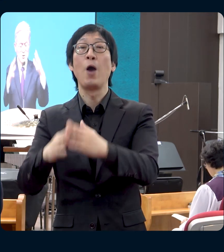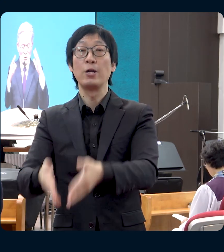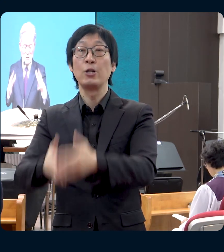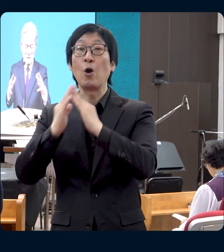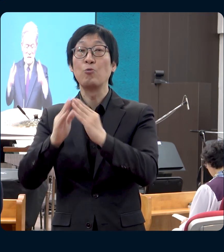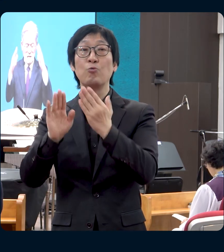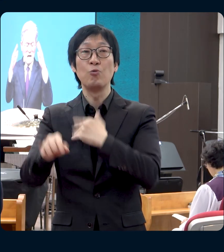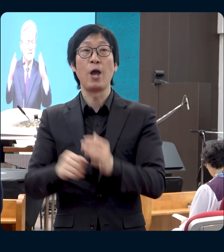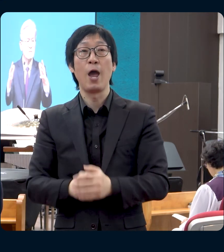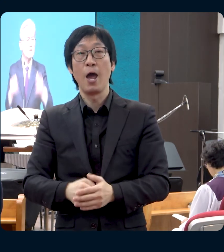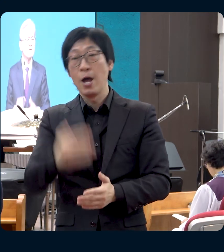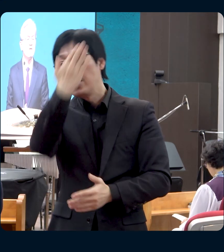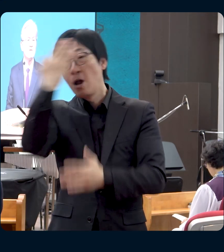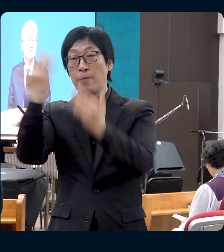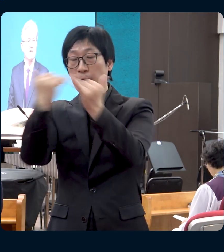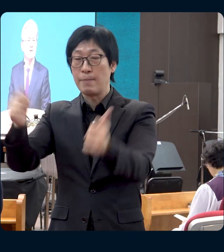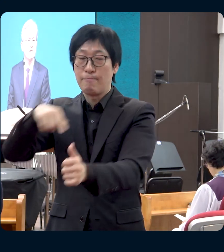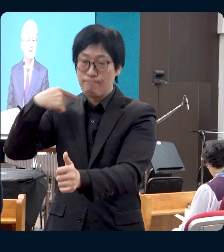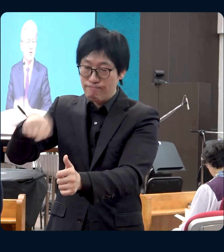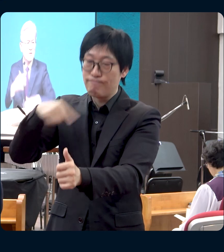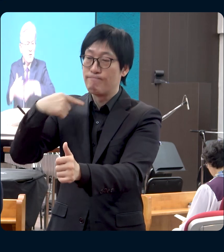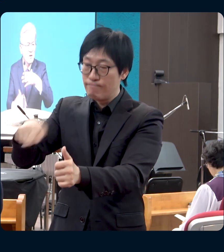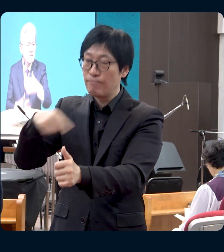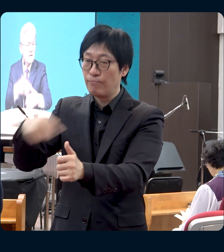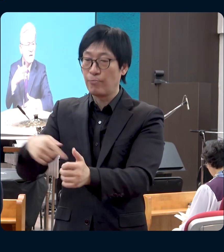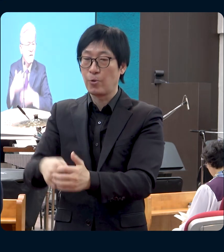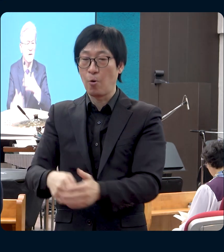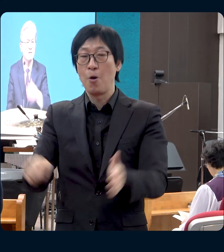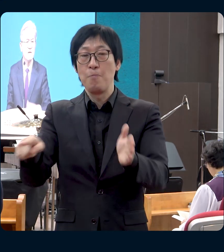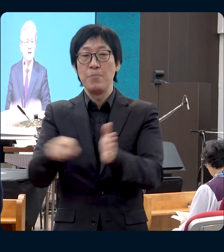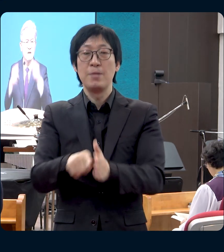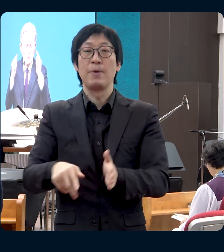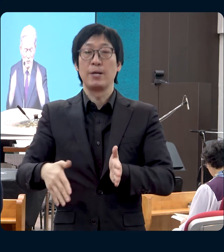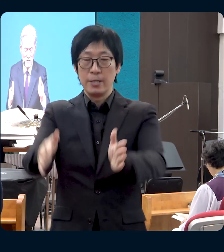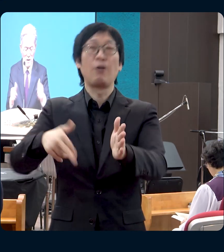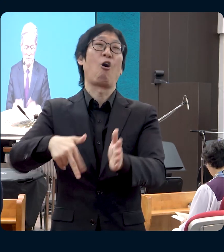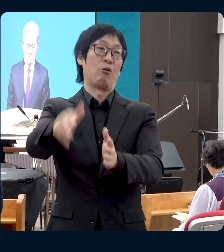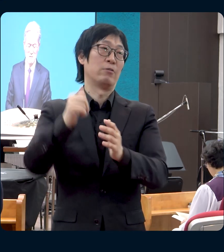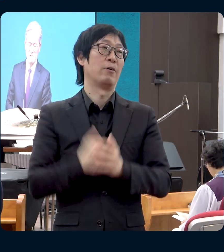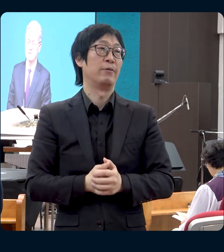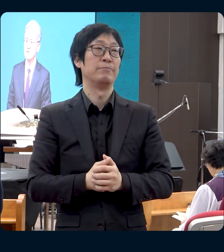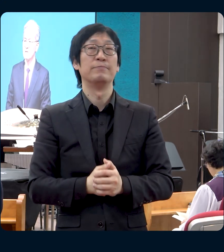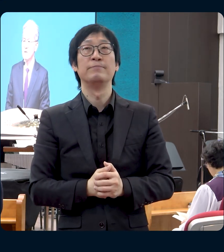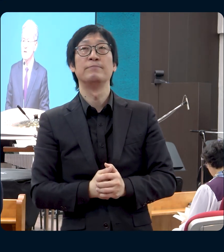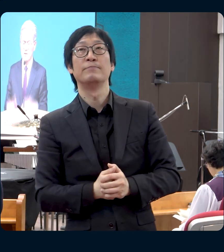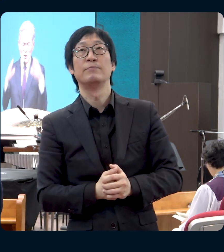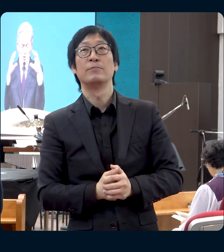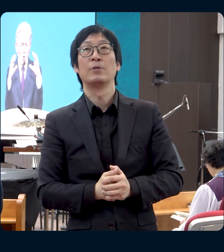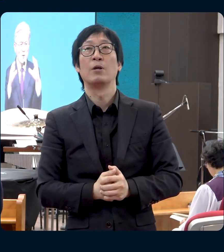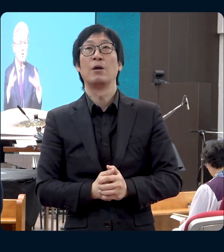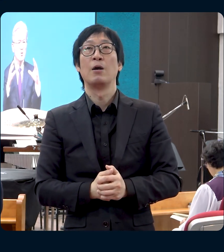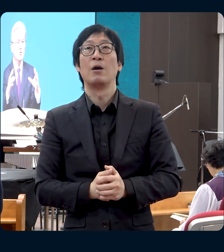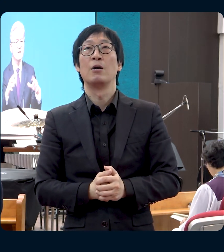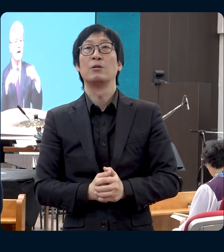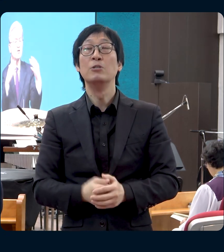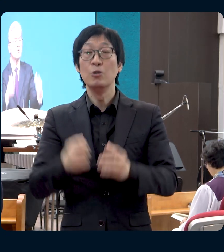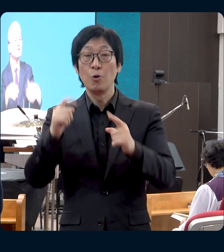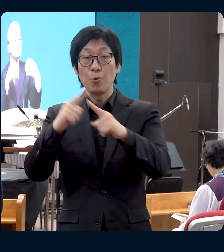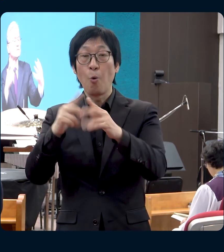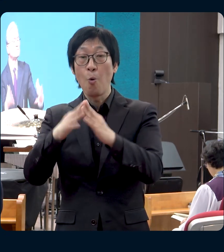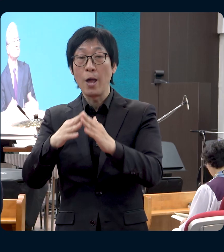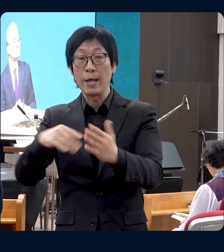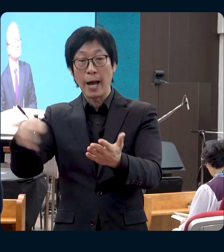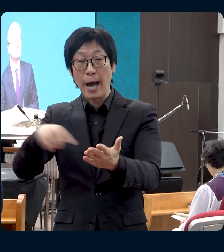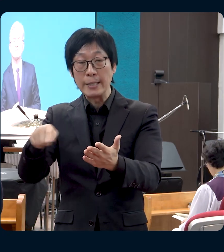신학교에서 젊은이들을 가르치면서 그러면서 신앙을 해왔는데, 그런데 그때 그 고백교회 성도들한테